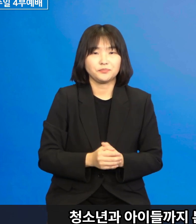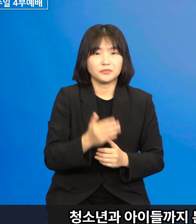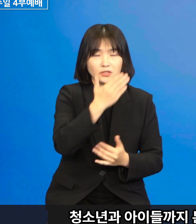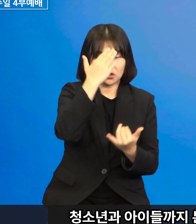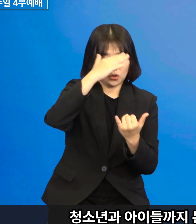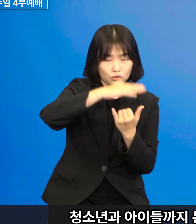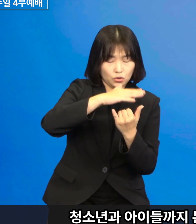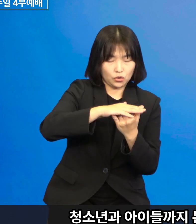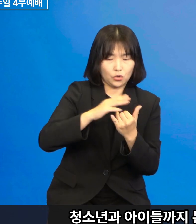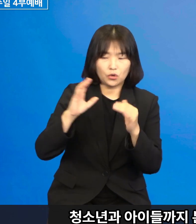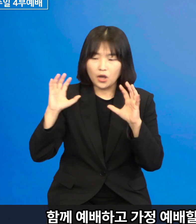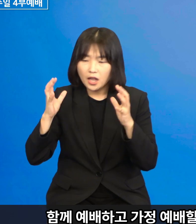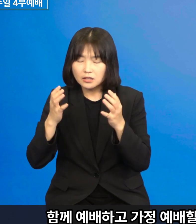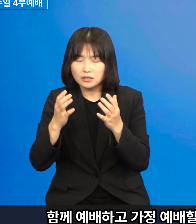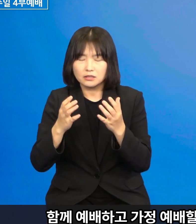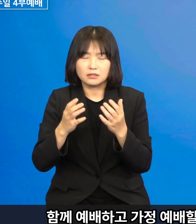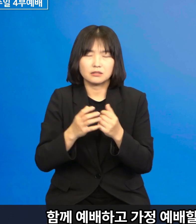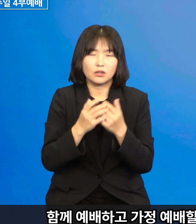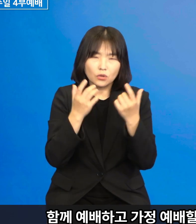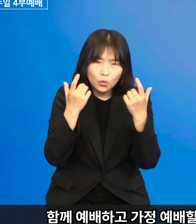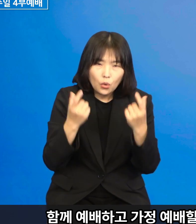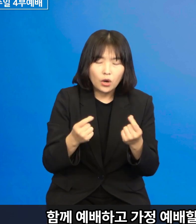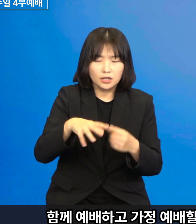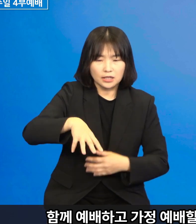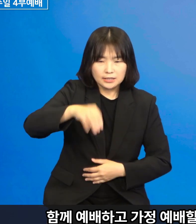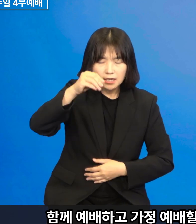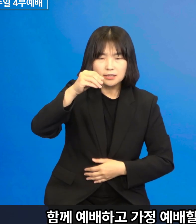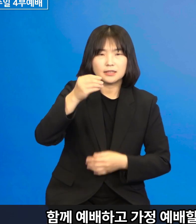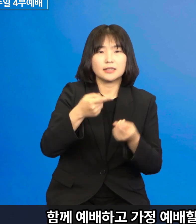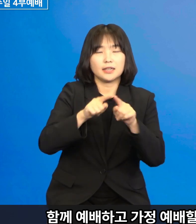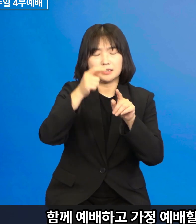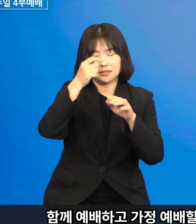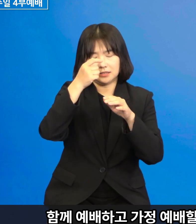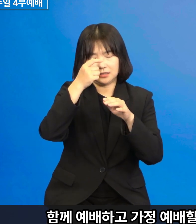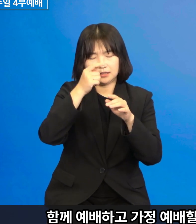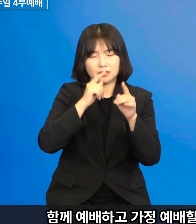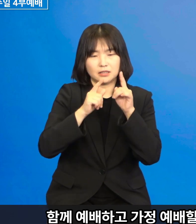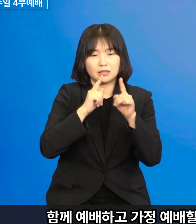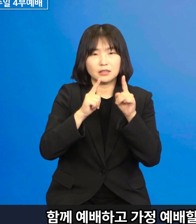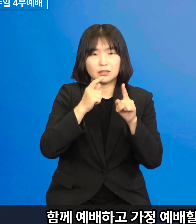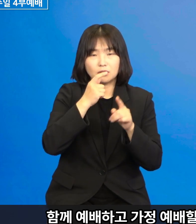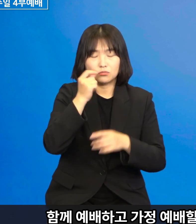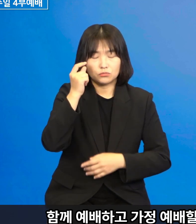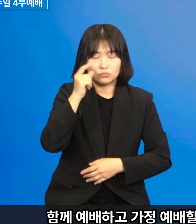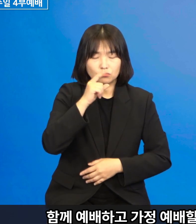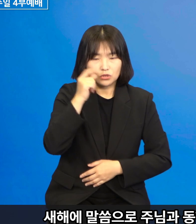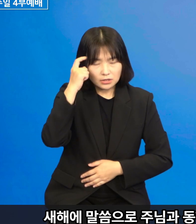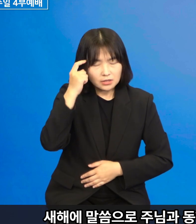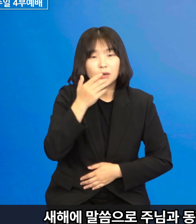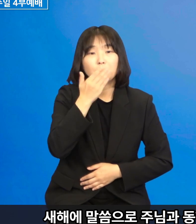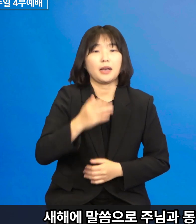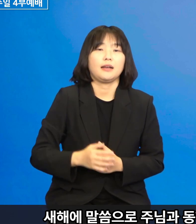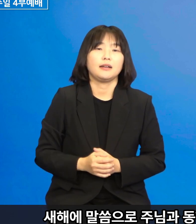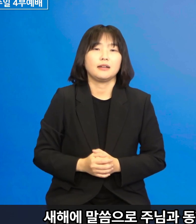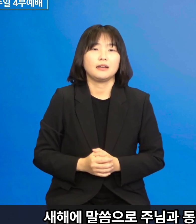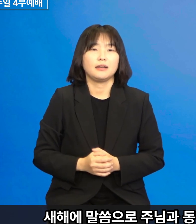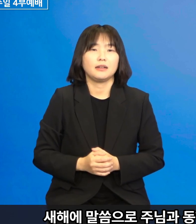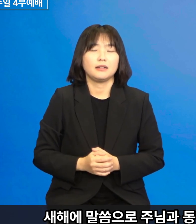청소년과 아이들까지 본문이 다 통합이 되어 있어요. 함께 예배하고 가정 예배할 때 대화가 되니까 얼마나 좋은지.